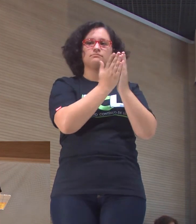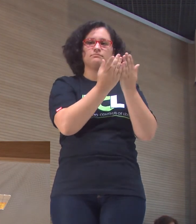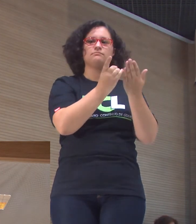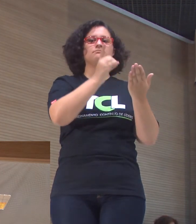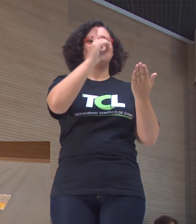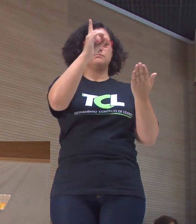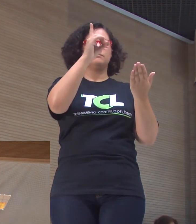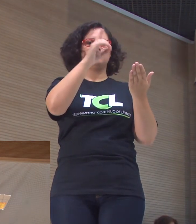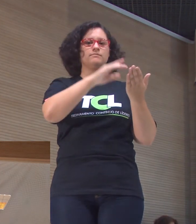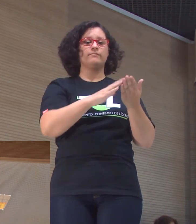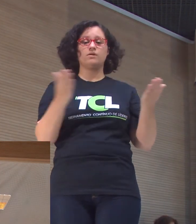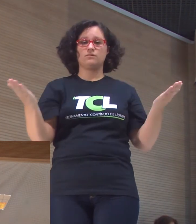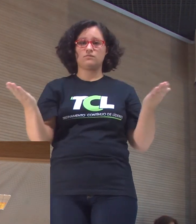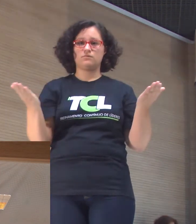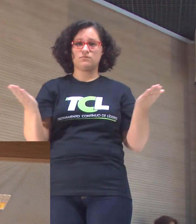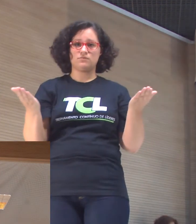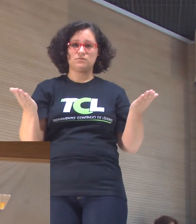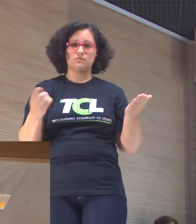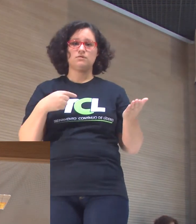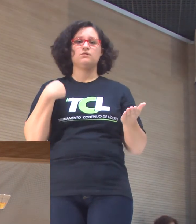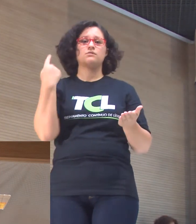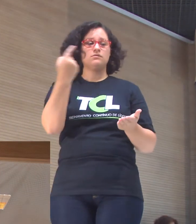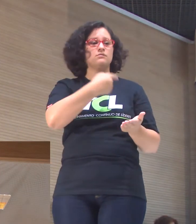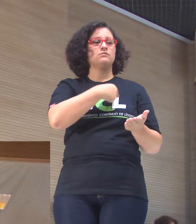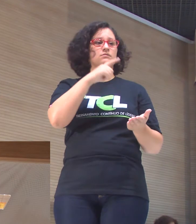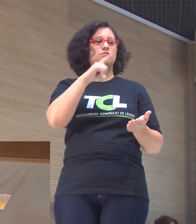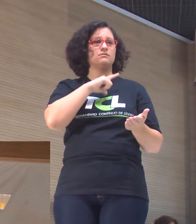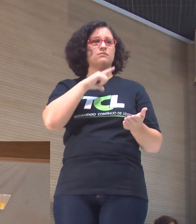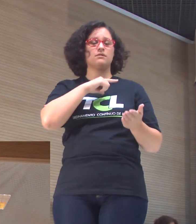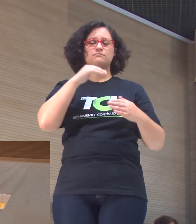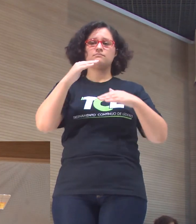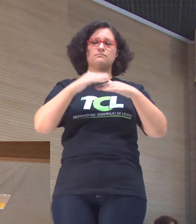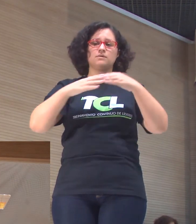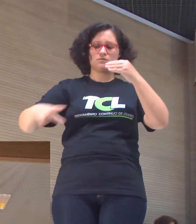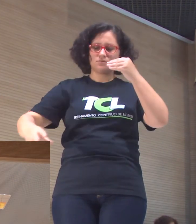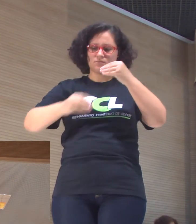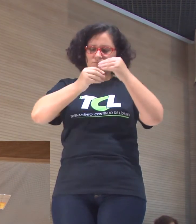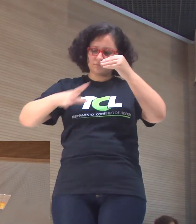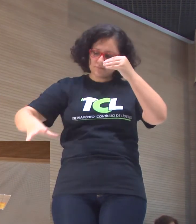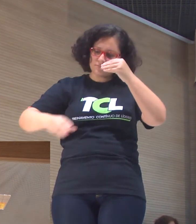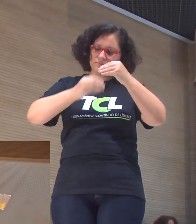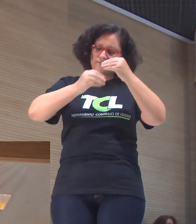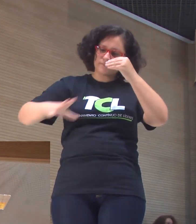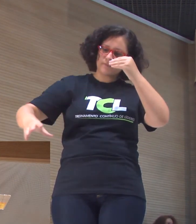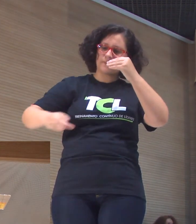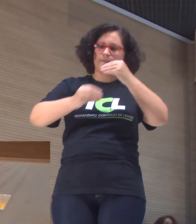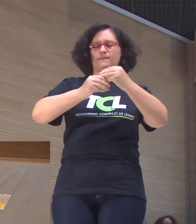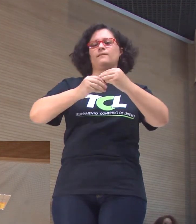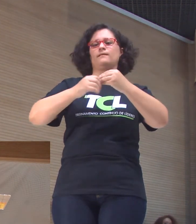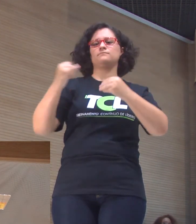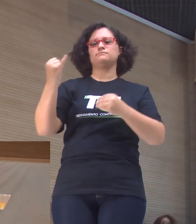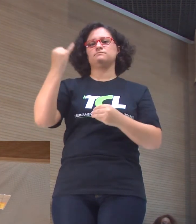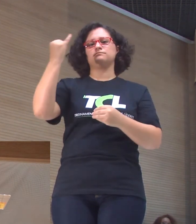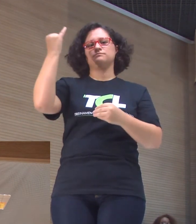ensinavam. Hoje, nós possuímos um conteúdo ainda mais rico do que aqueles